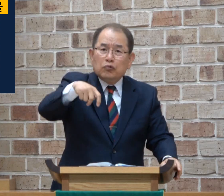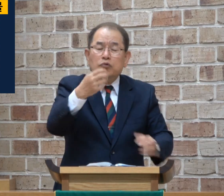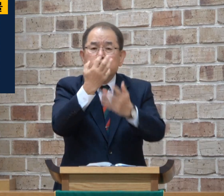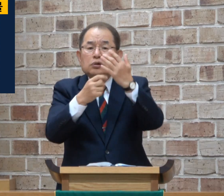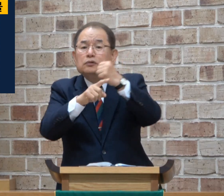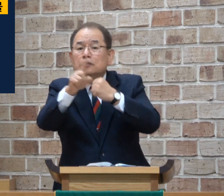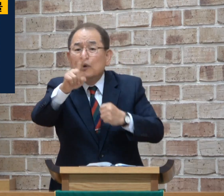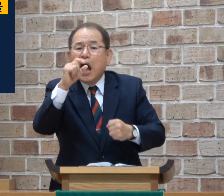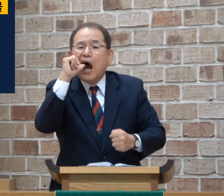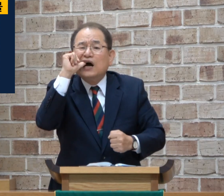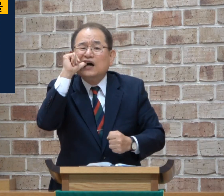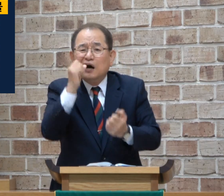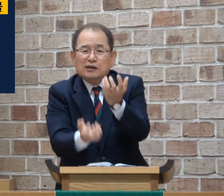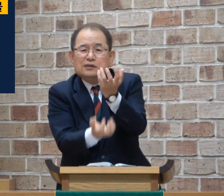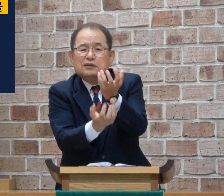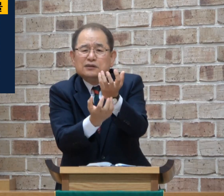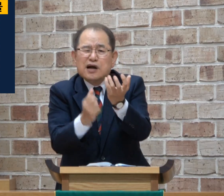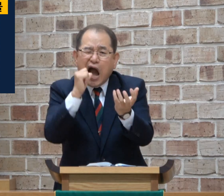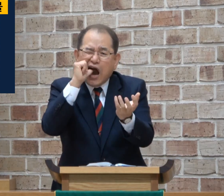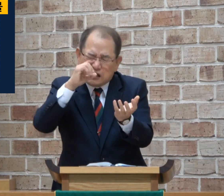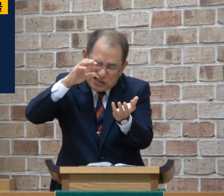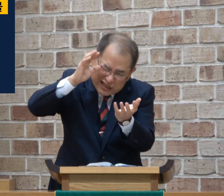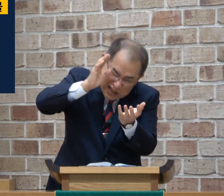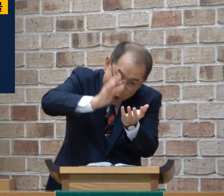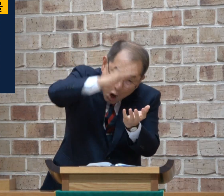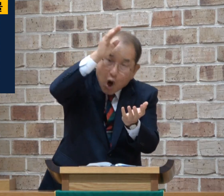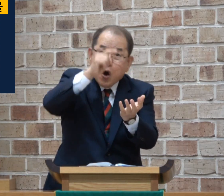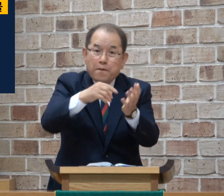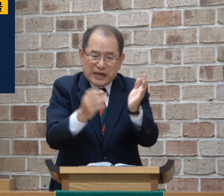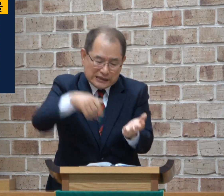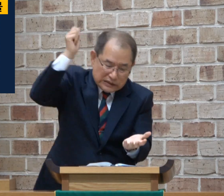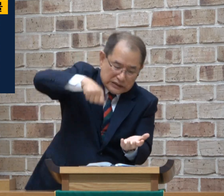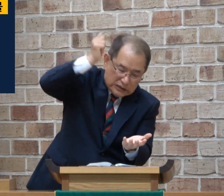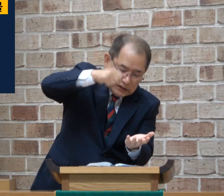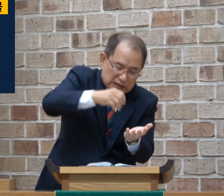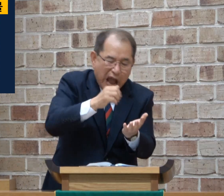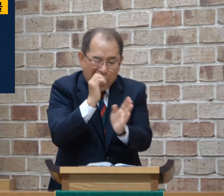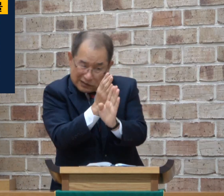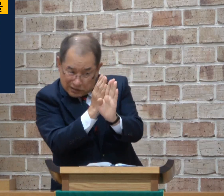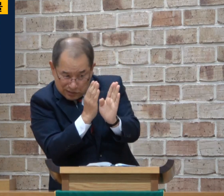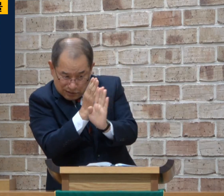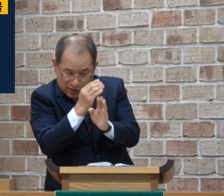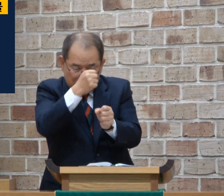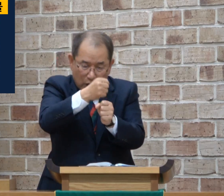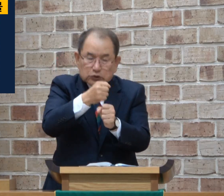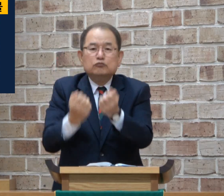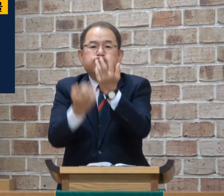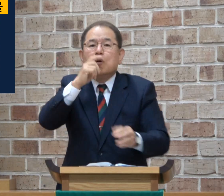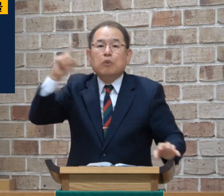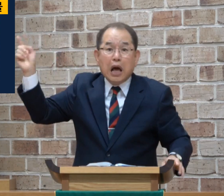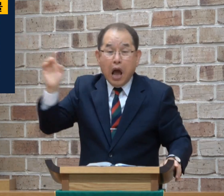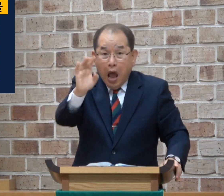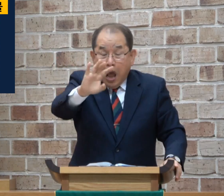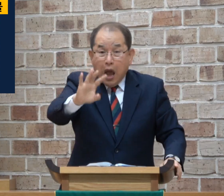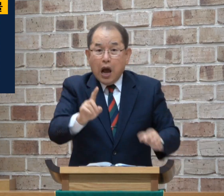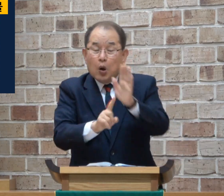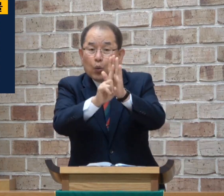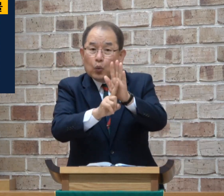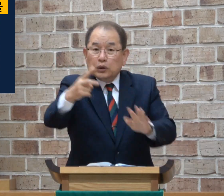풀무불이라는 것은 쇠를 녹일 정도의 쇠를 연단하는 불이기 때문에 엄청 뜨거운 온도입니다. 2000도, 3000도